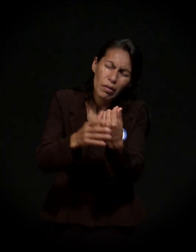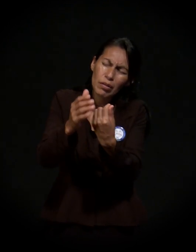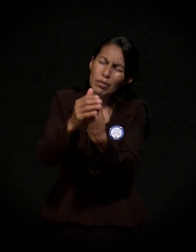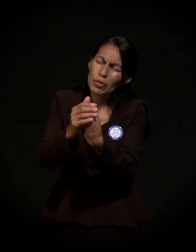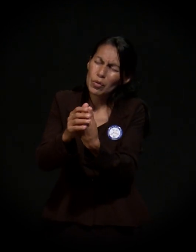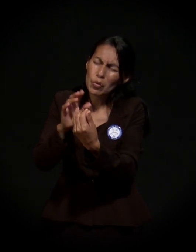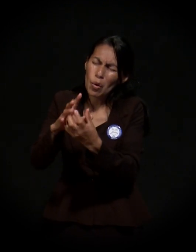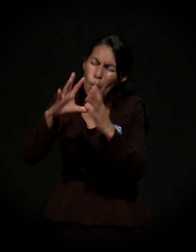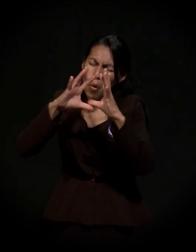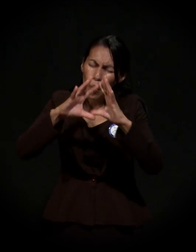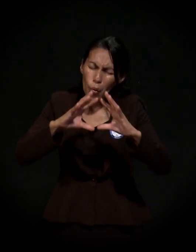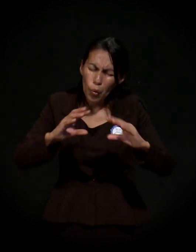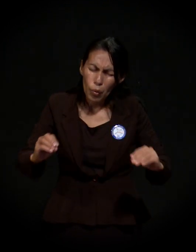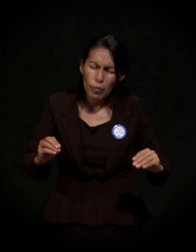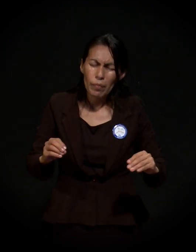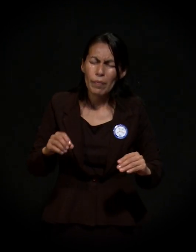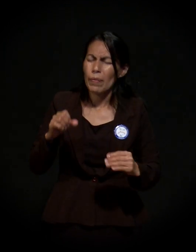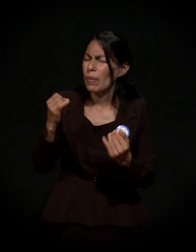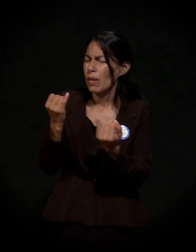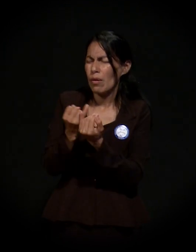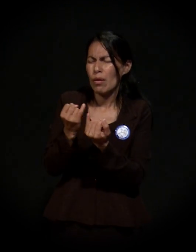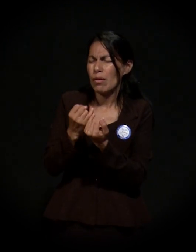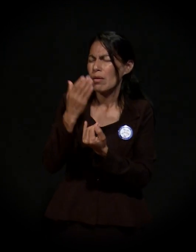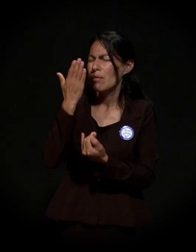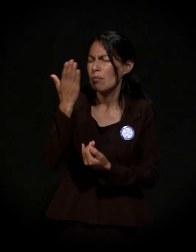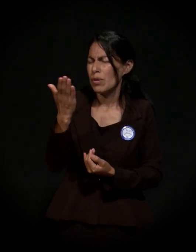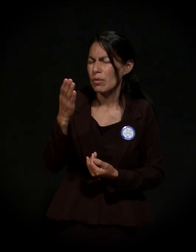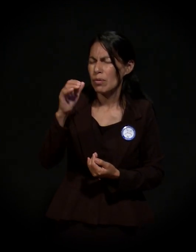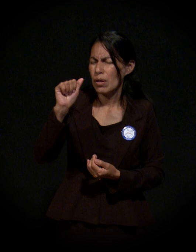está en Blue Mountain y que está con